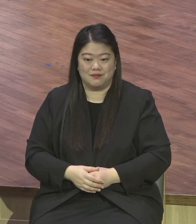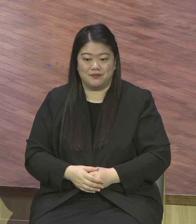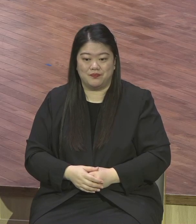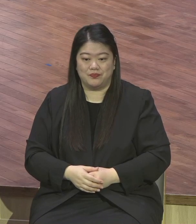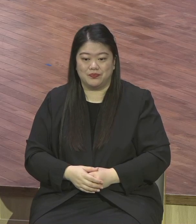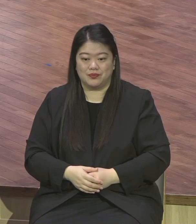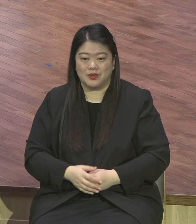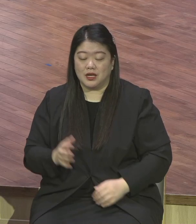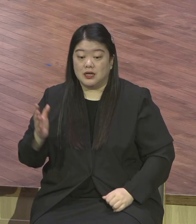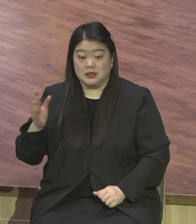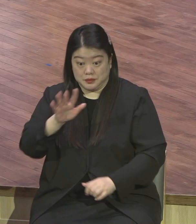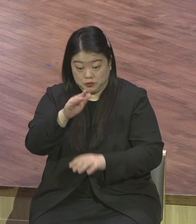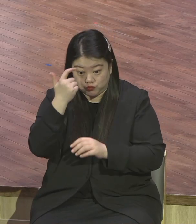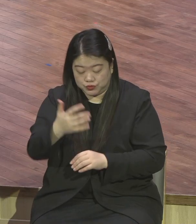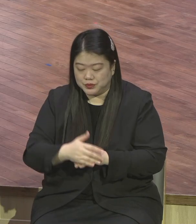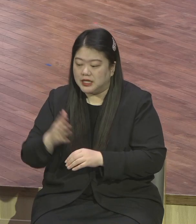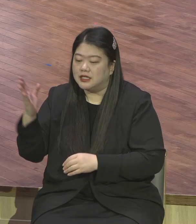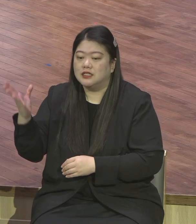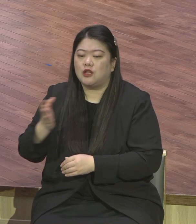성령이 충만하면 어떻게 됩니까?